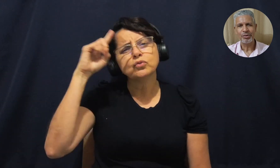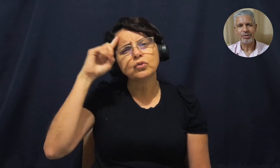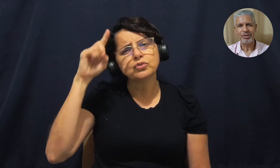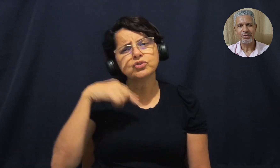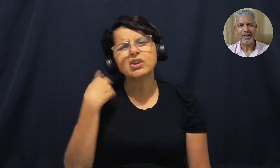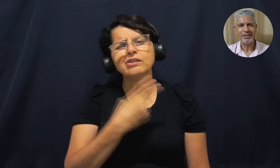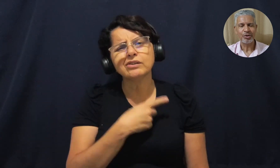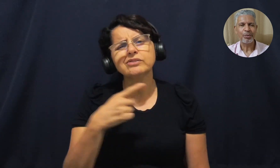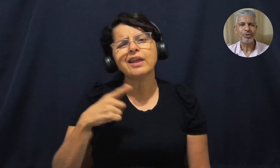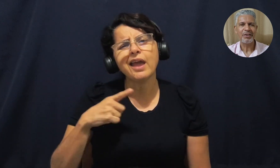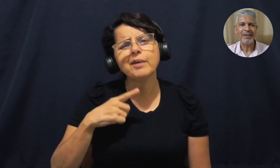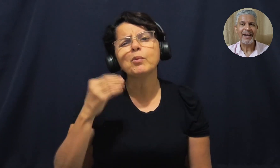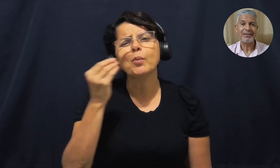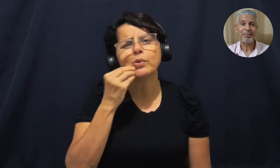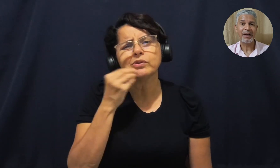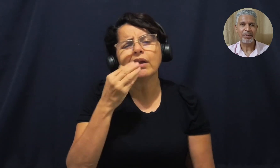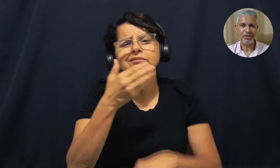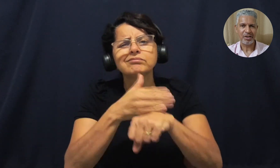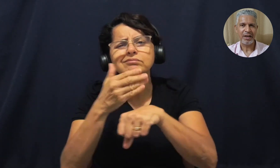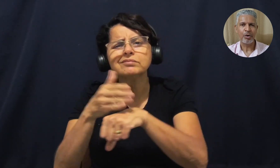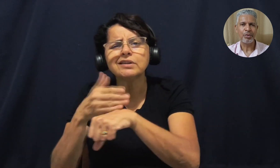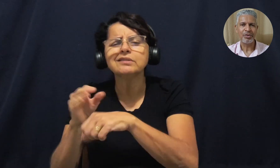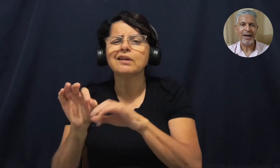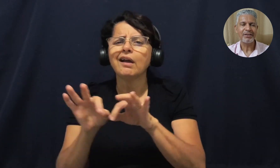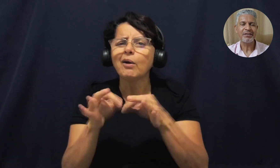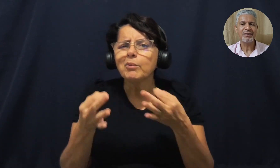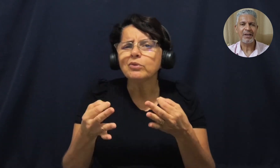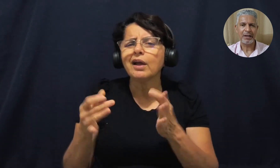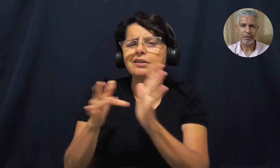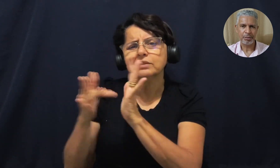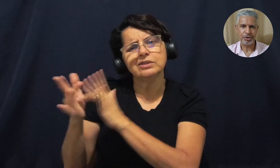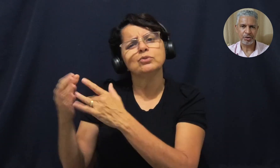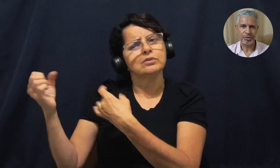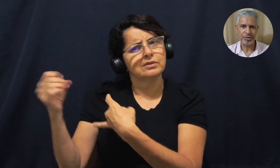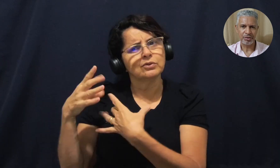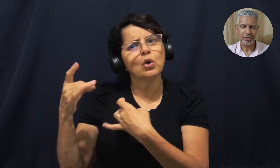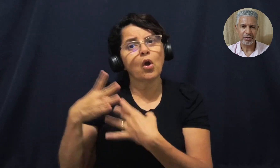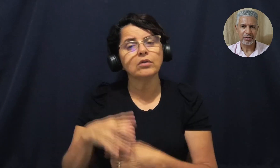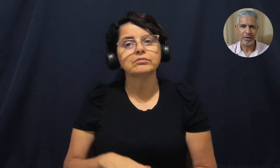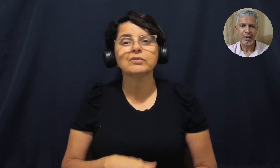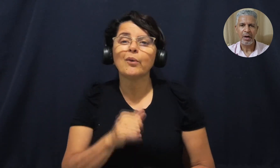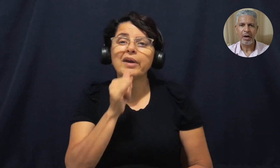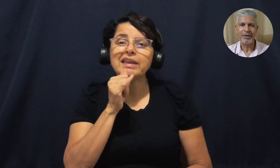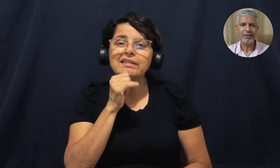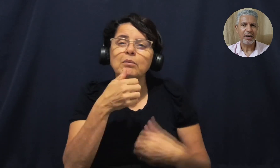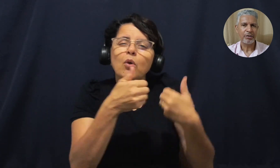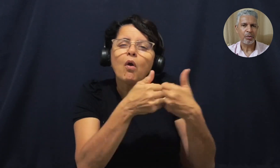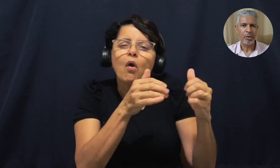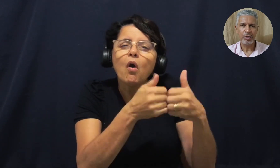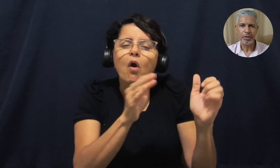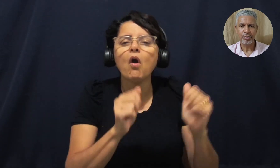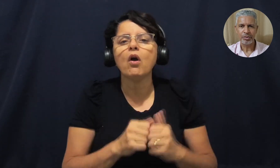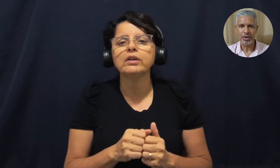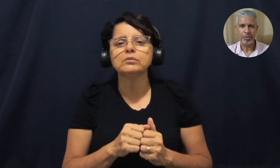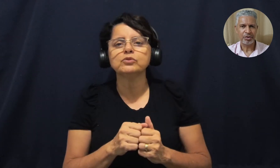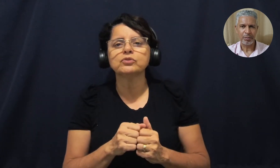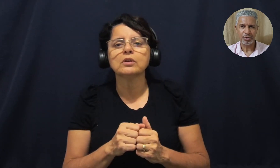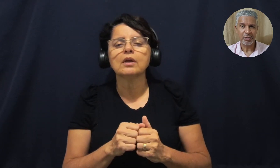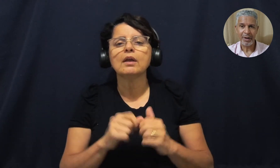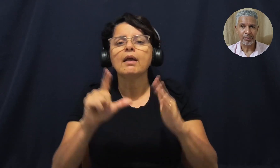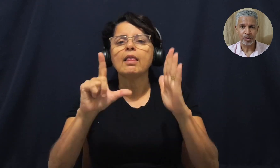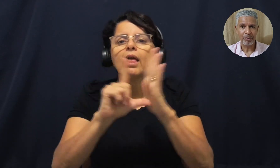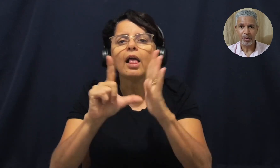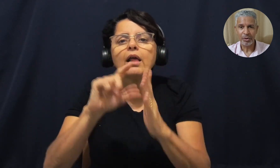Diariamente temos diversas oportunidades para praticar a humildade ensinada por Jesus. Ao entrar no ônibus, ao